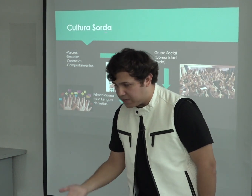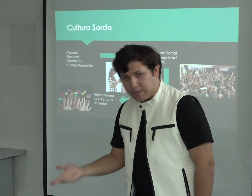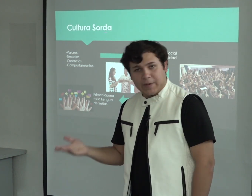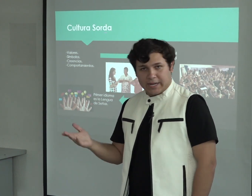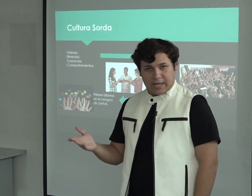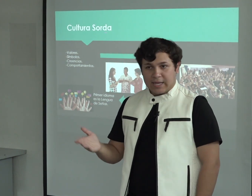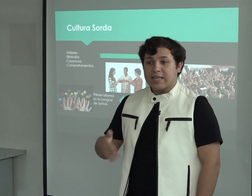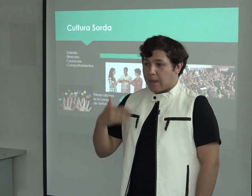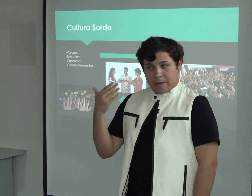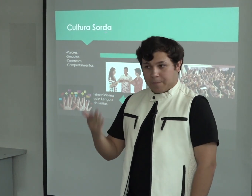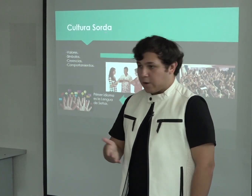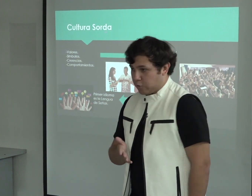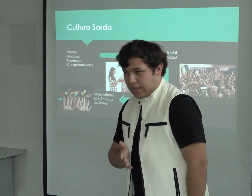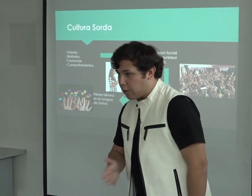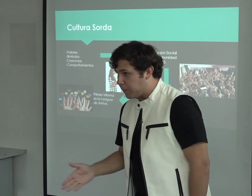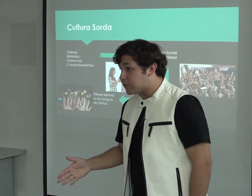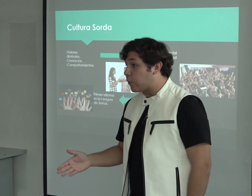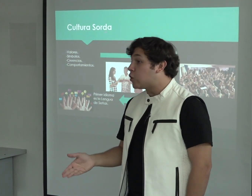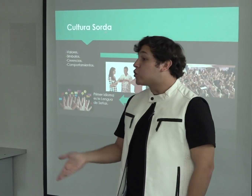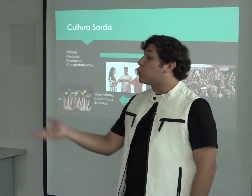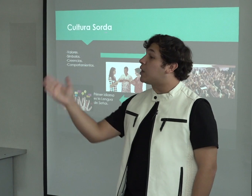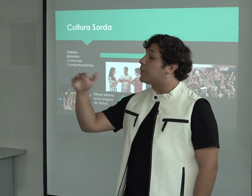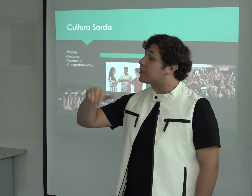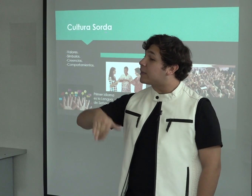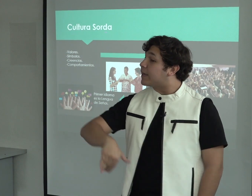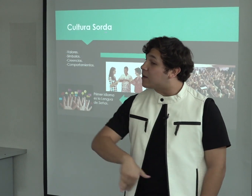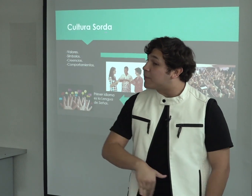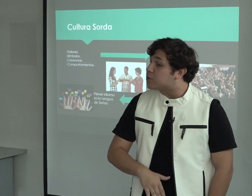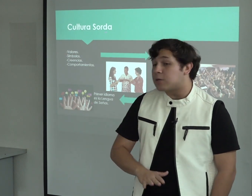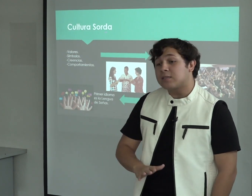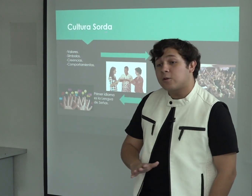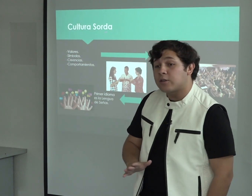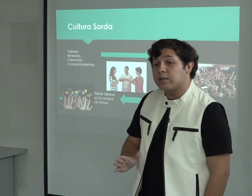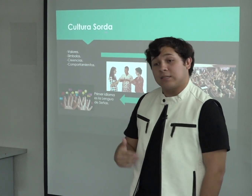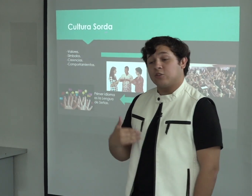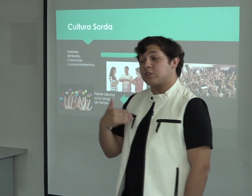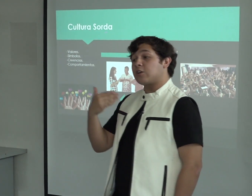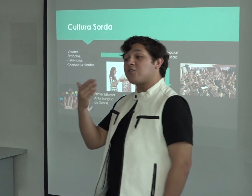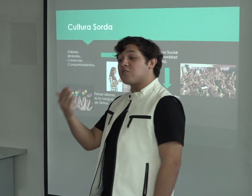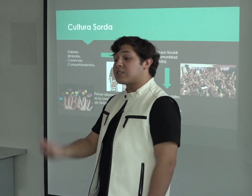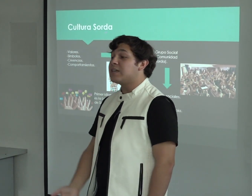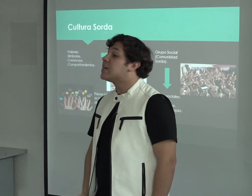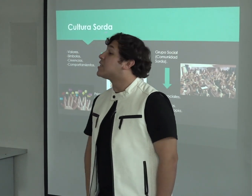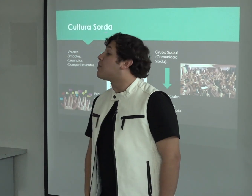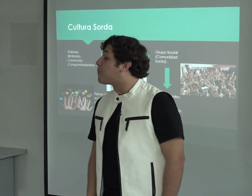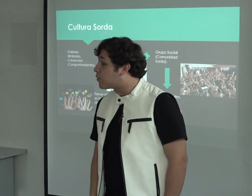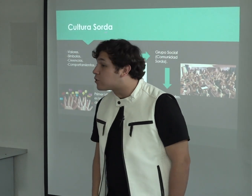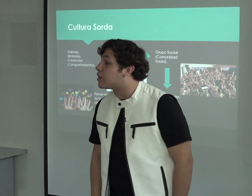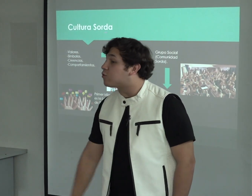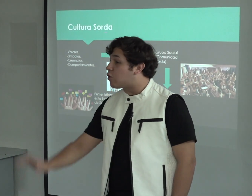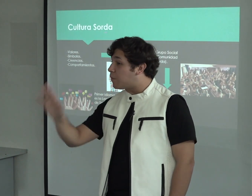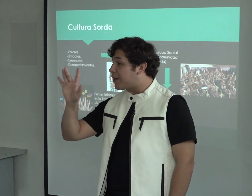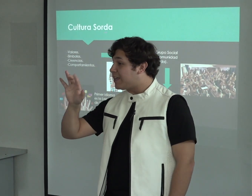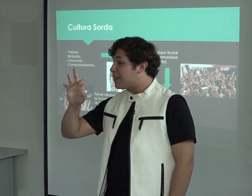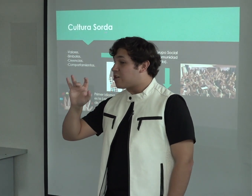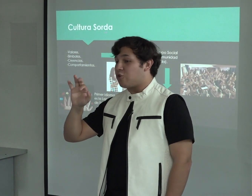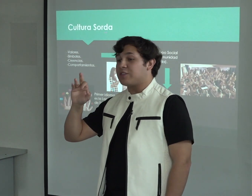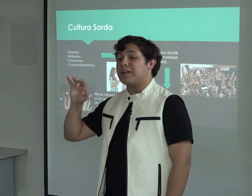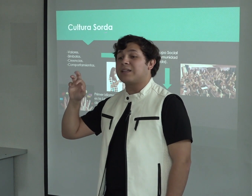misma manera, también pregunta lo mismo, solamente que la persona sorda, si no te conoce, te va a preguntar tu nombre con